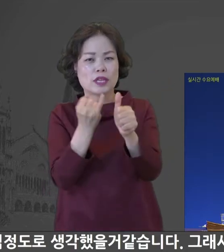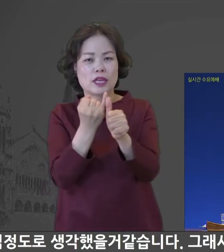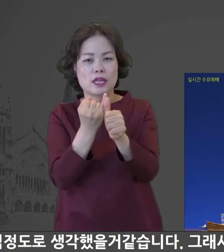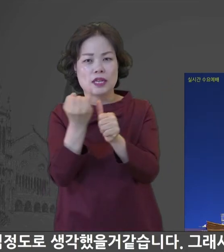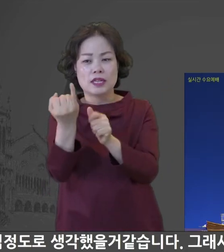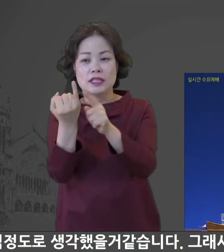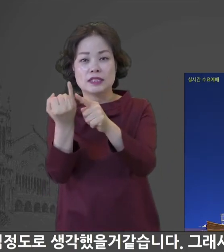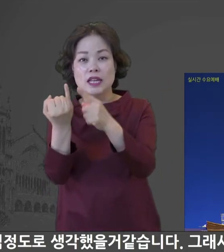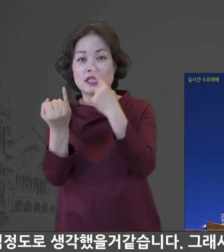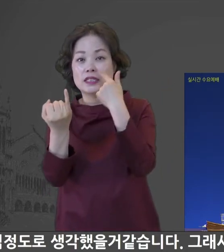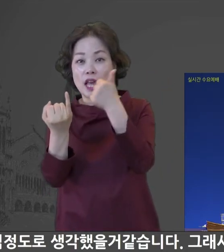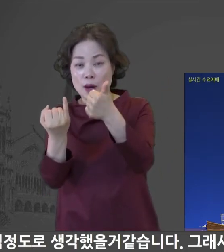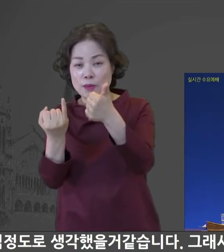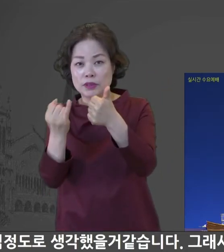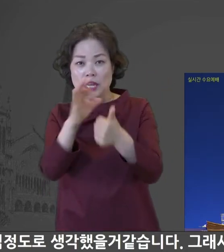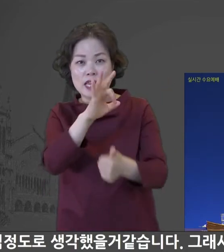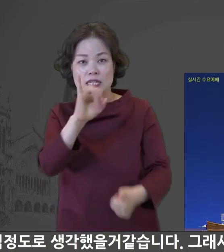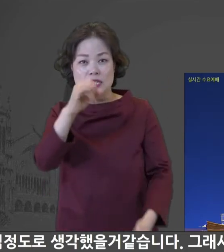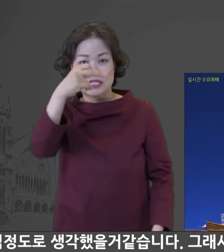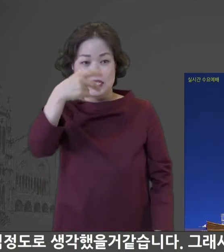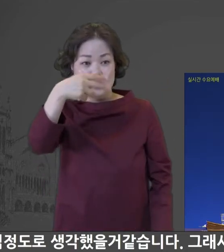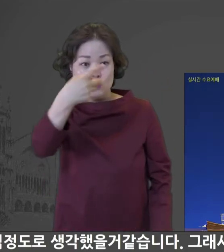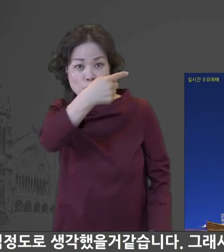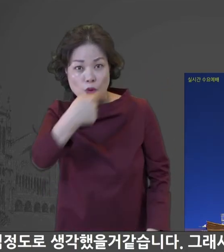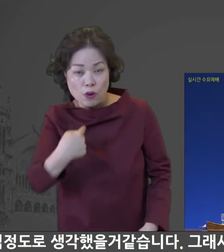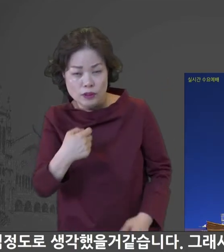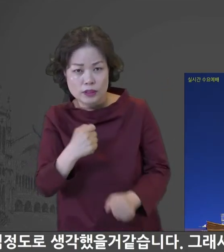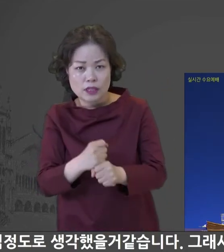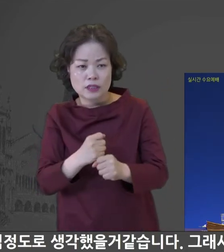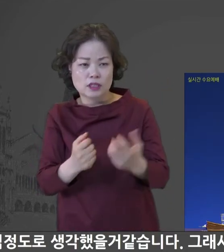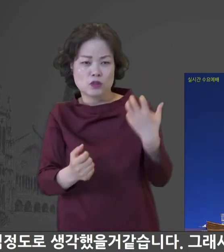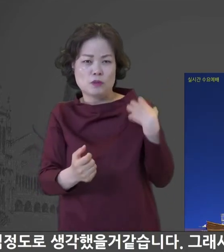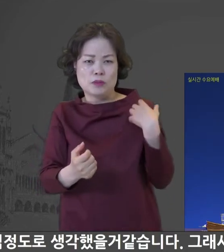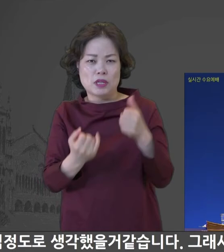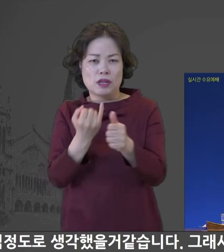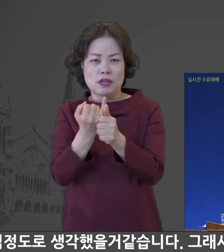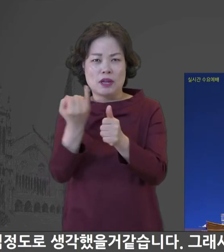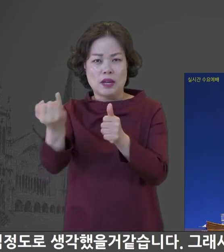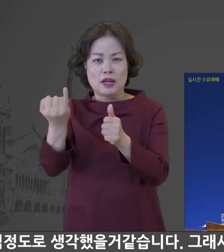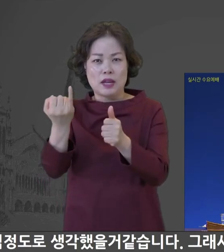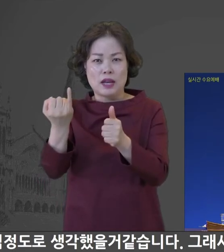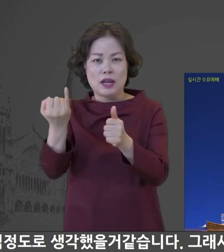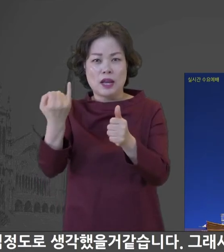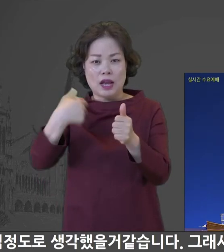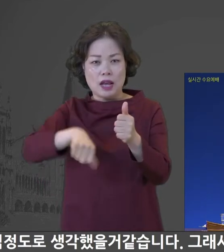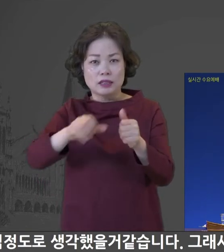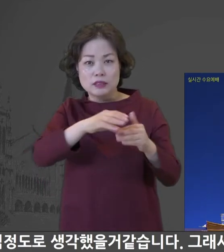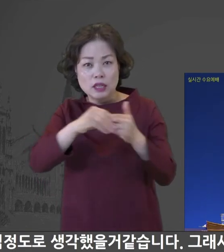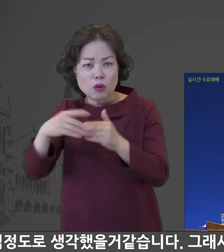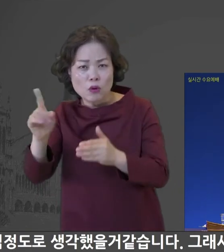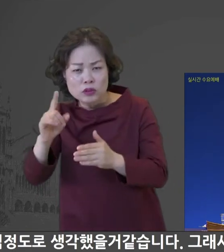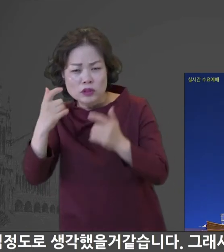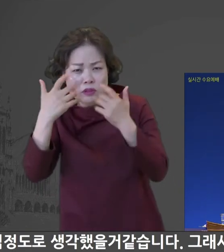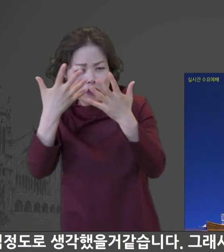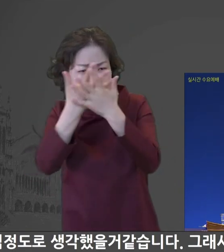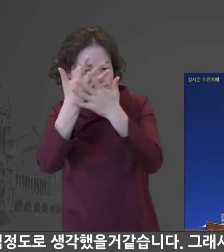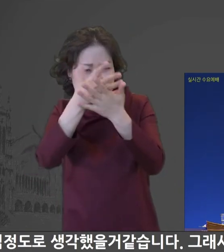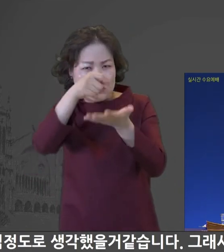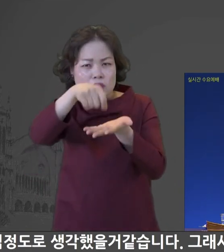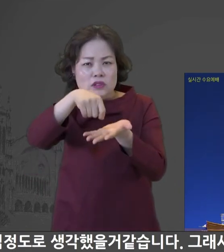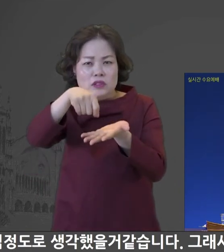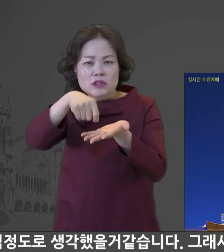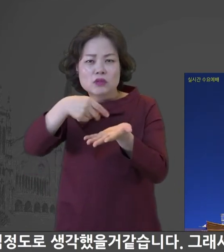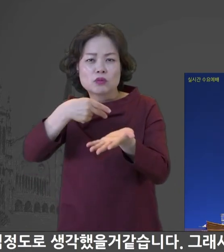나옵니다. 모세가 처음에 하나님께 소명을 받고 떠날 때에는 아내와 아들들을 다 데리고 떠나는데 언제인지 정확하게 기록은 되어 있지